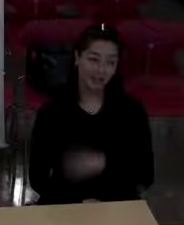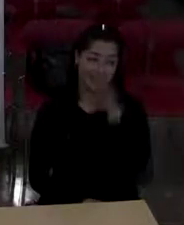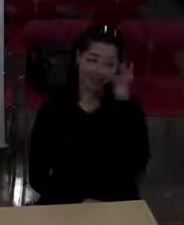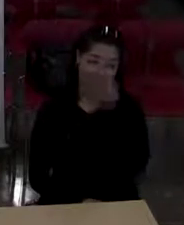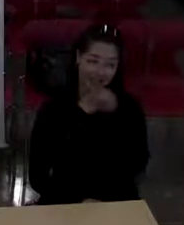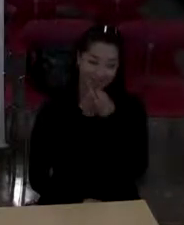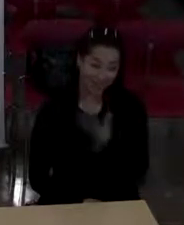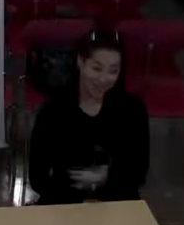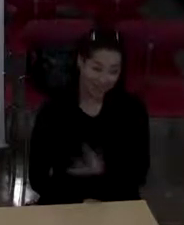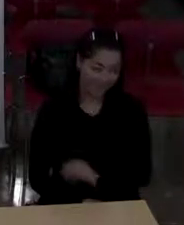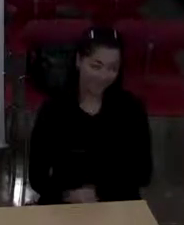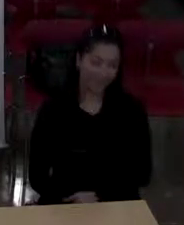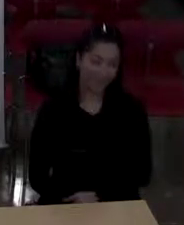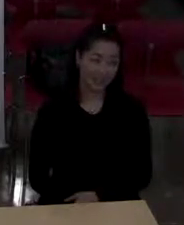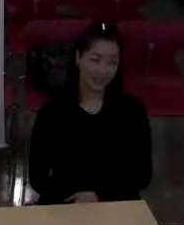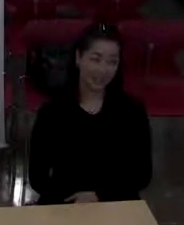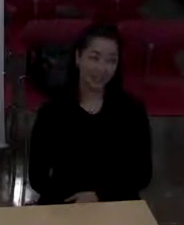Hermosa.